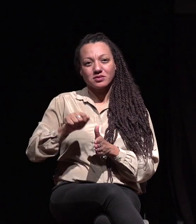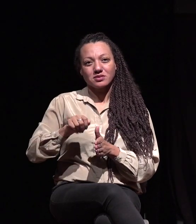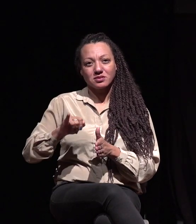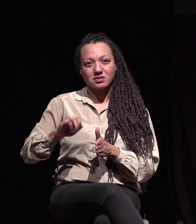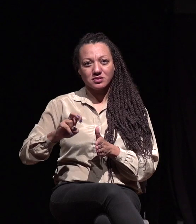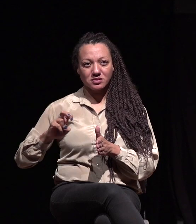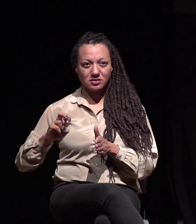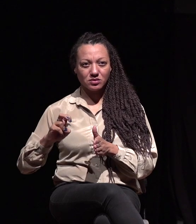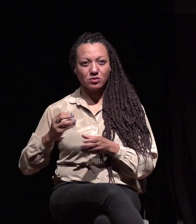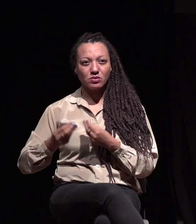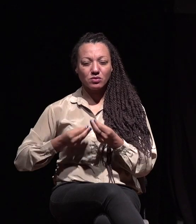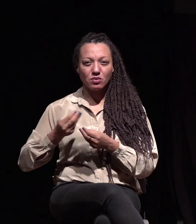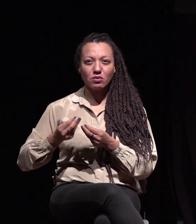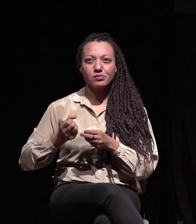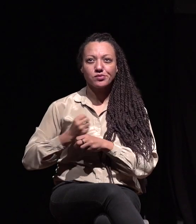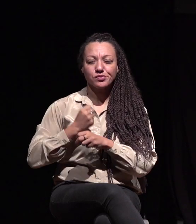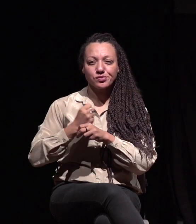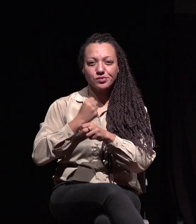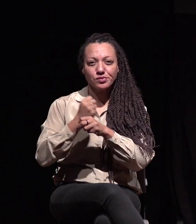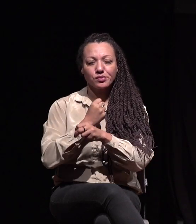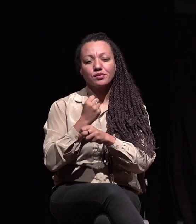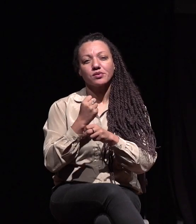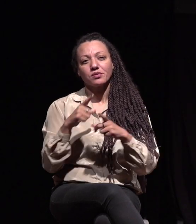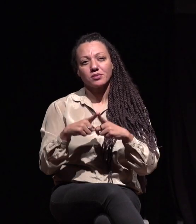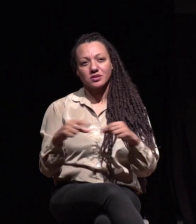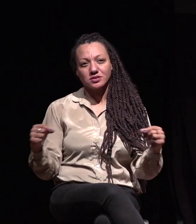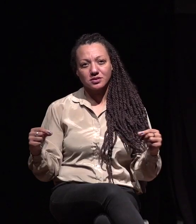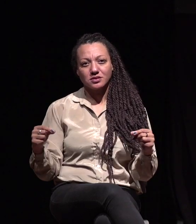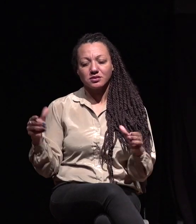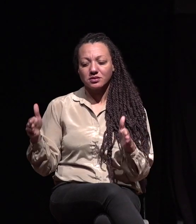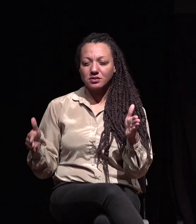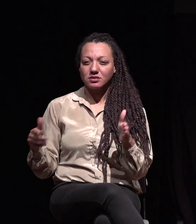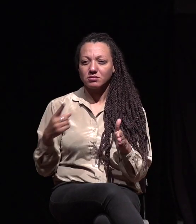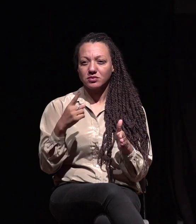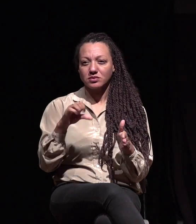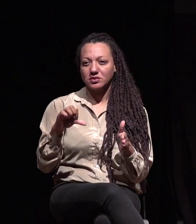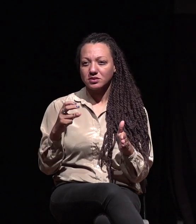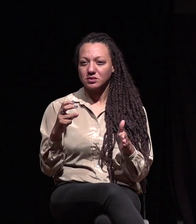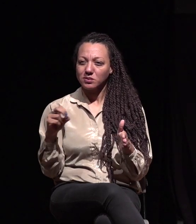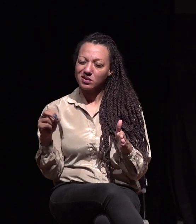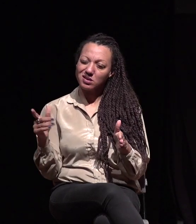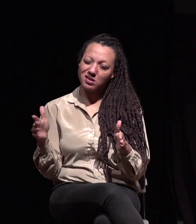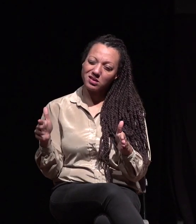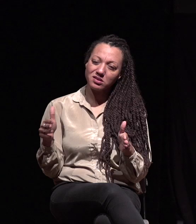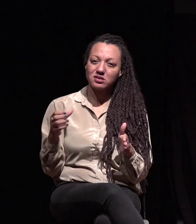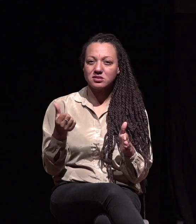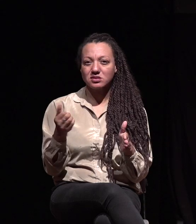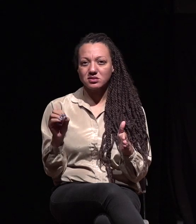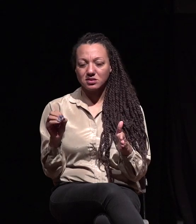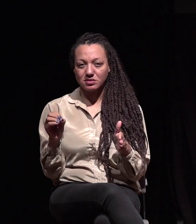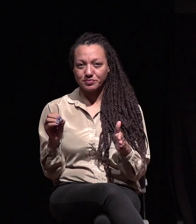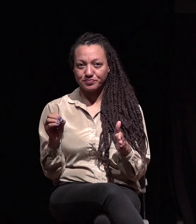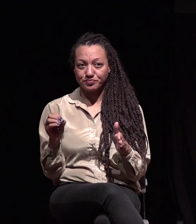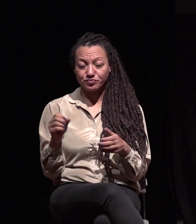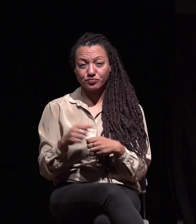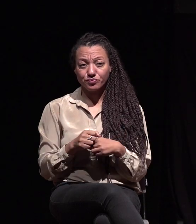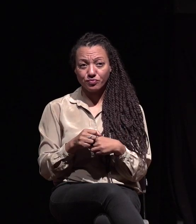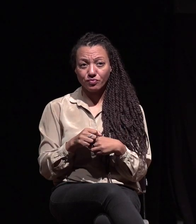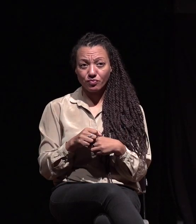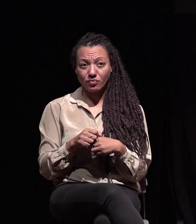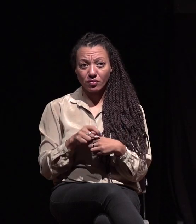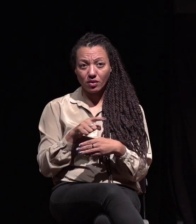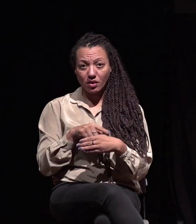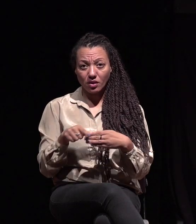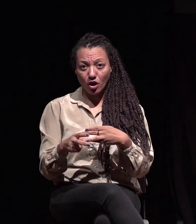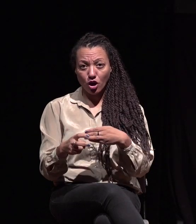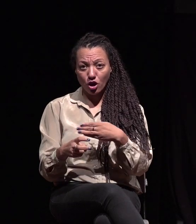em relação à construção de Brasília e aos anos 50, final dos anos 50, começo dos anos 60, antes do golpe militar,